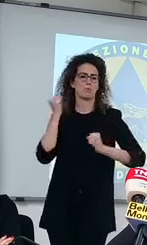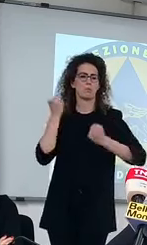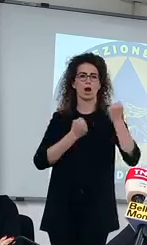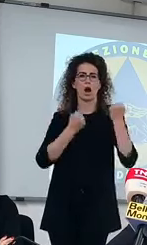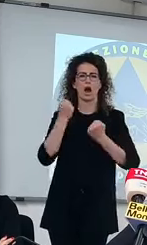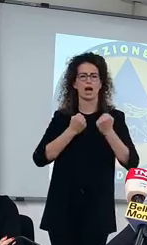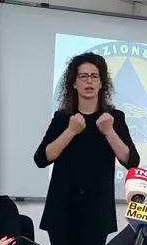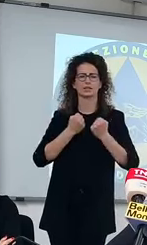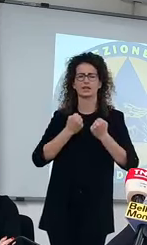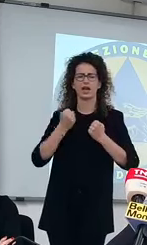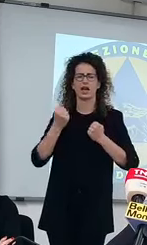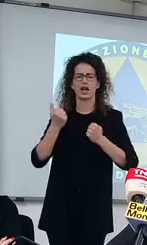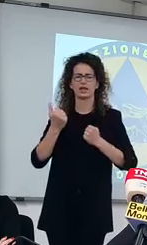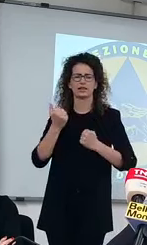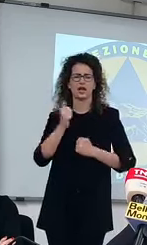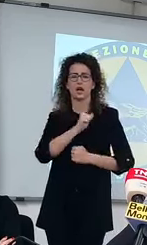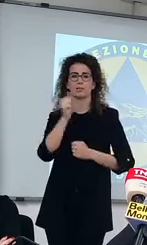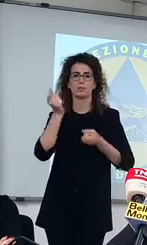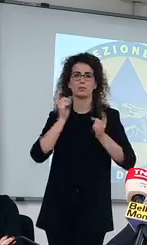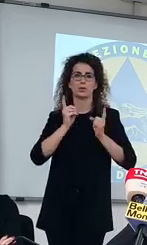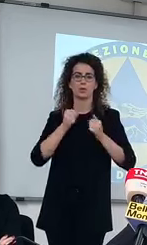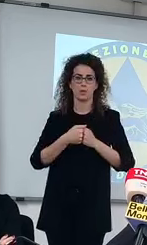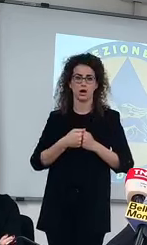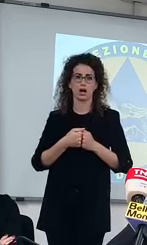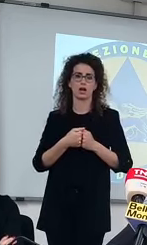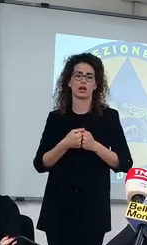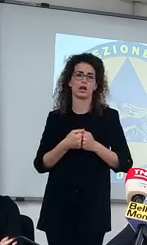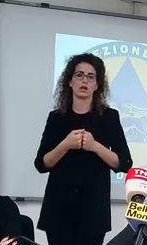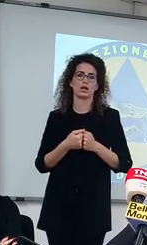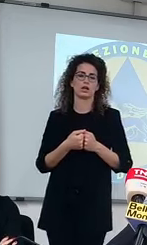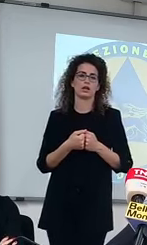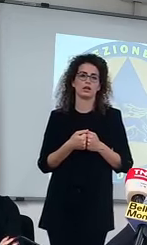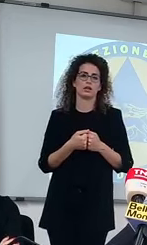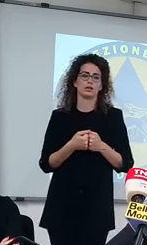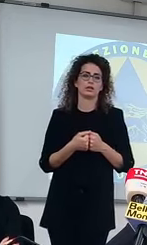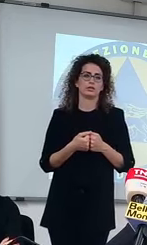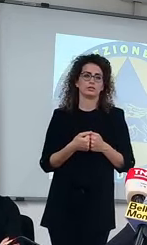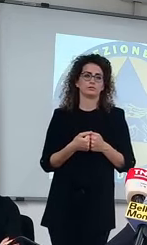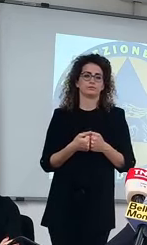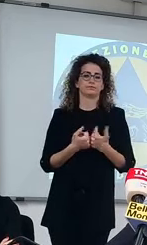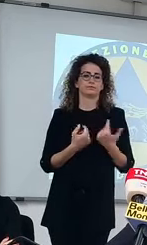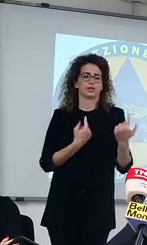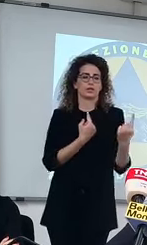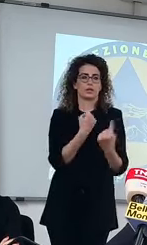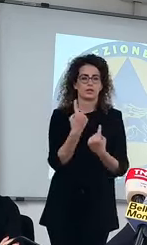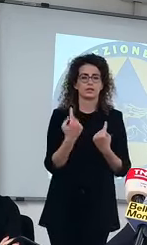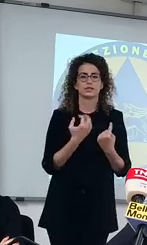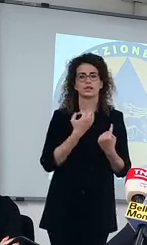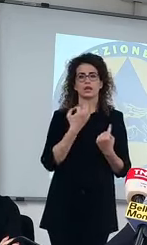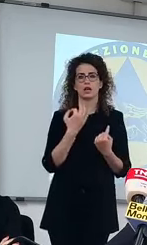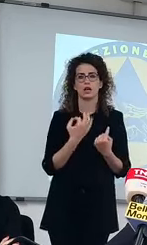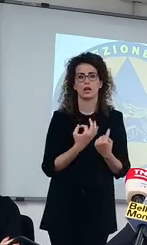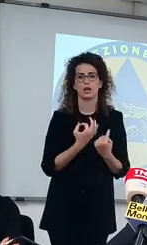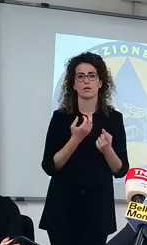parola fine a queste, diciamo, costanti